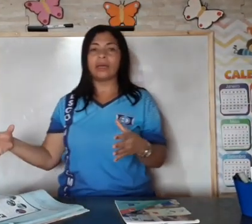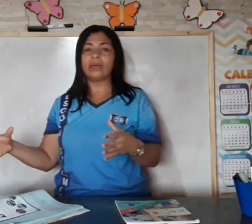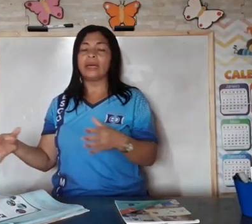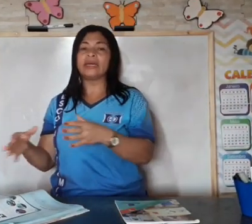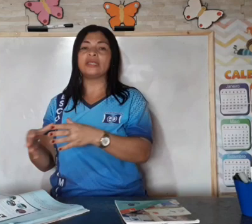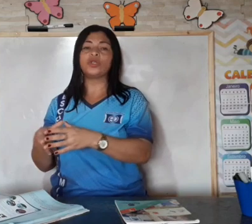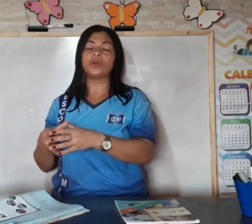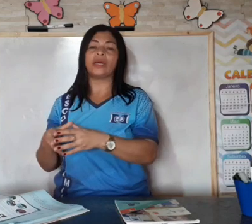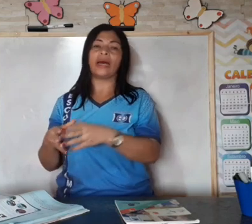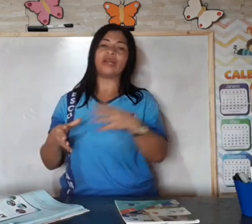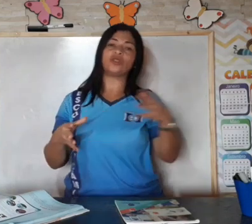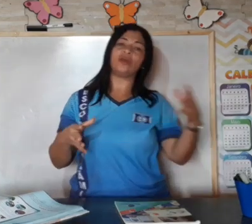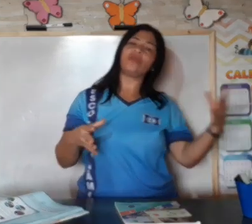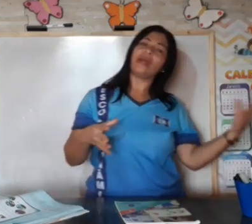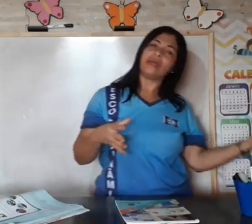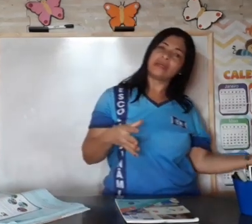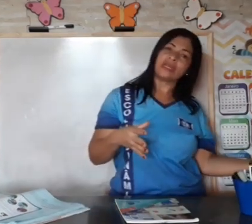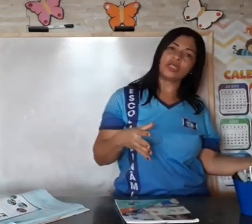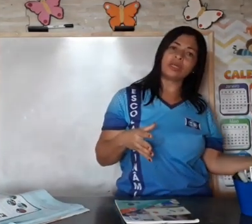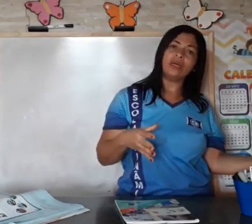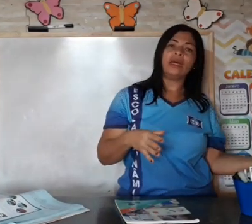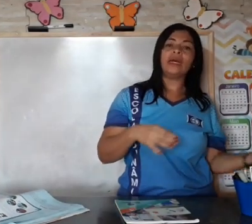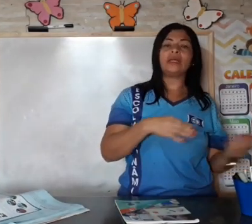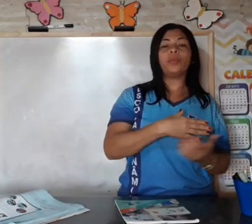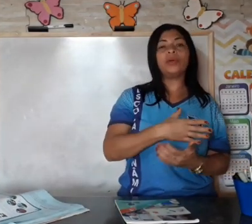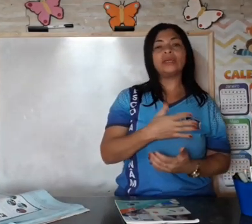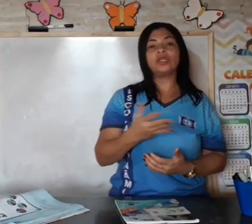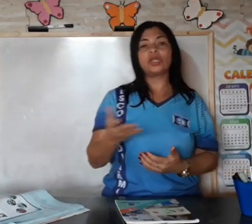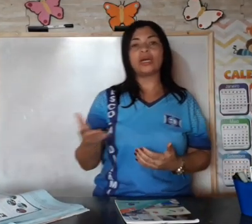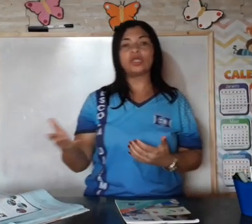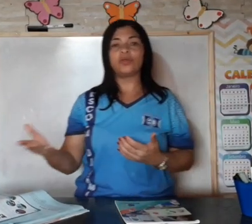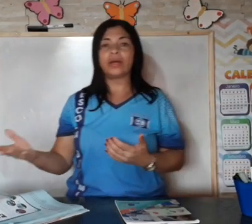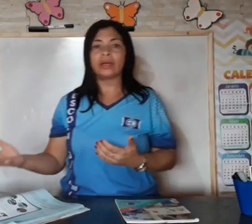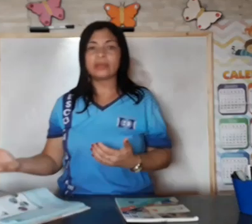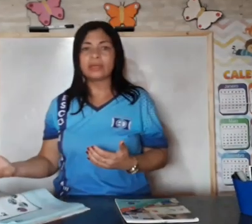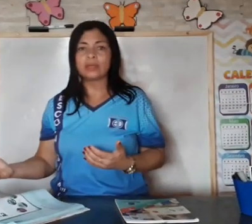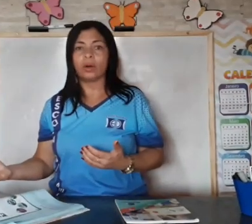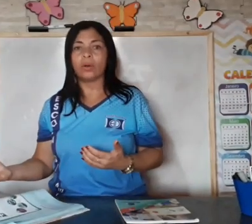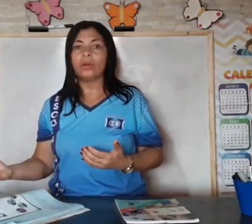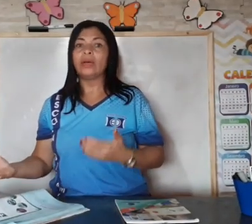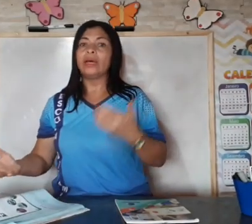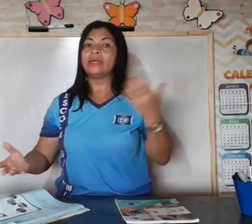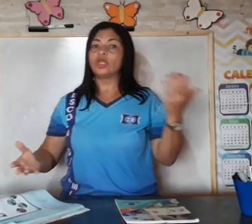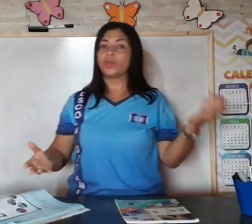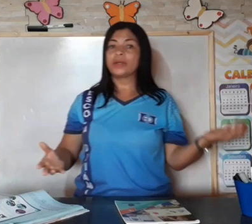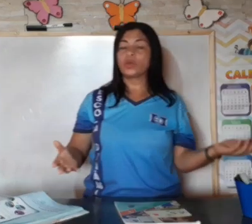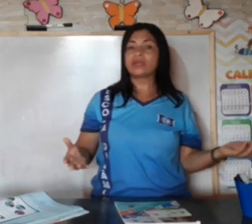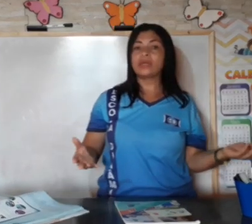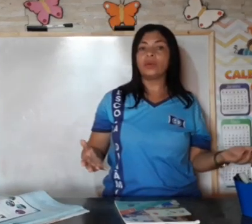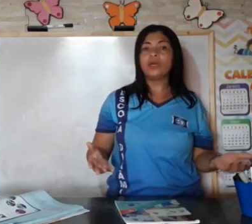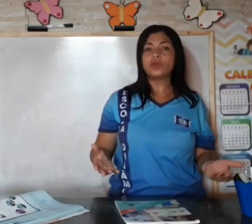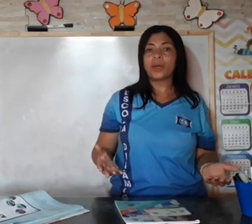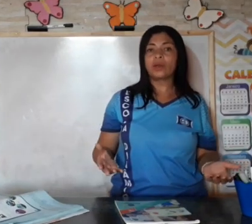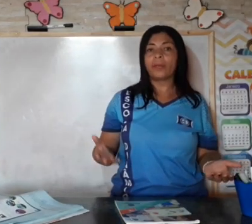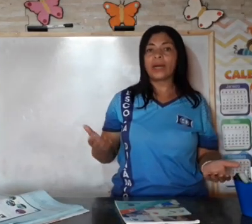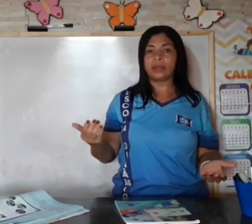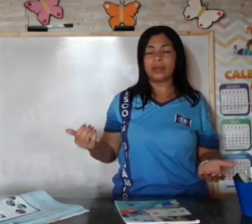ninguém, existe o quê? As diferenças. Então, por existir as diferenças, ó, existem pessoas que não respeitam a partir